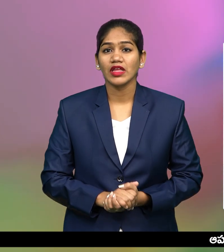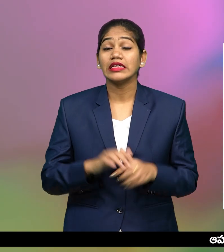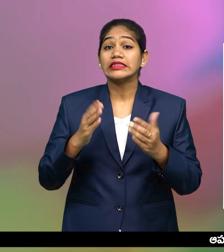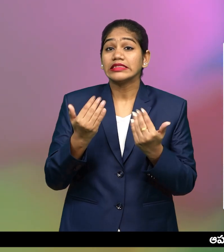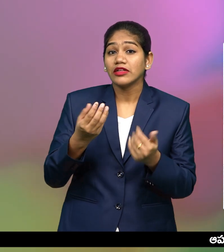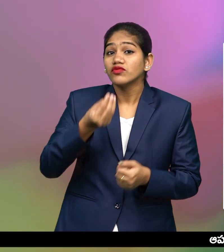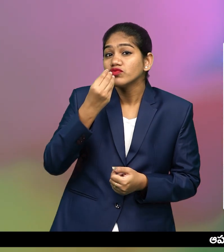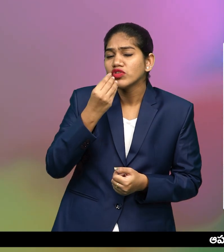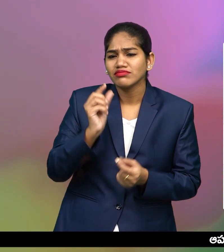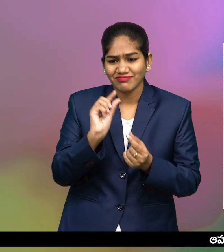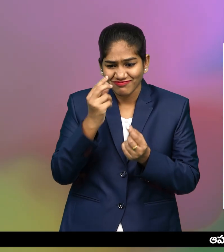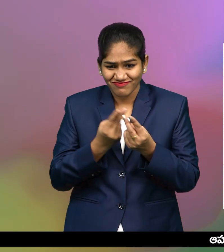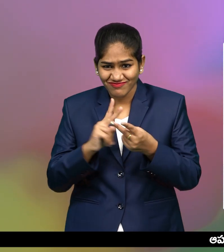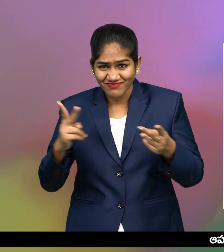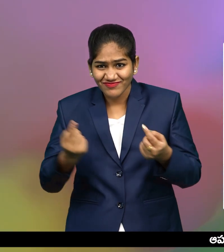ఆహార ధాన్యాల లభ్యత.